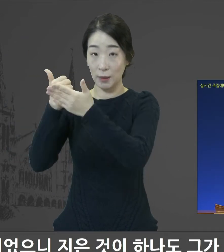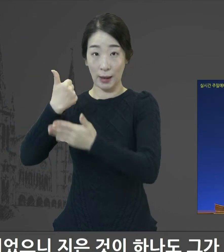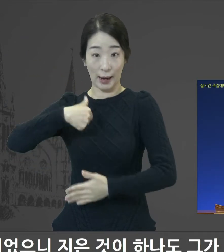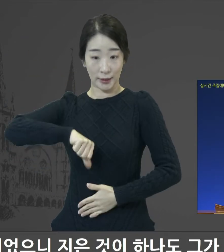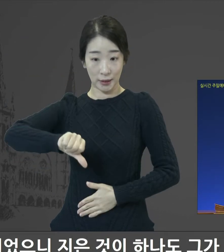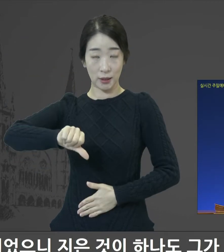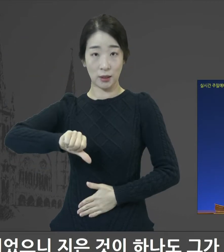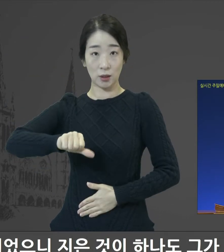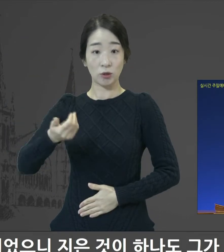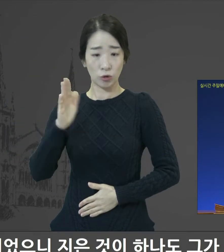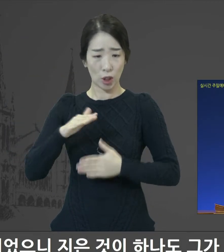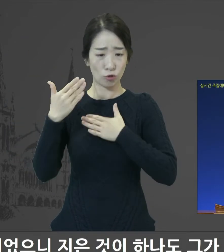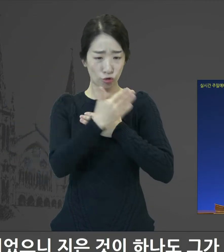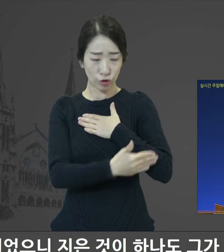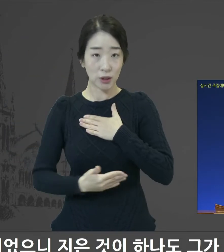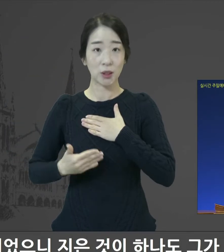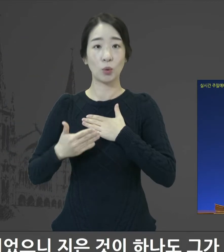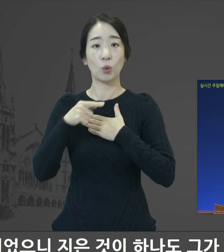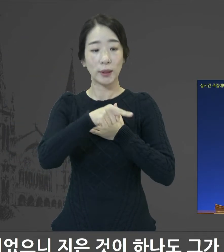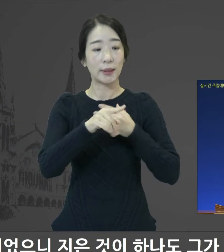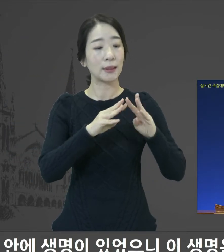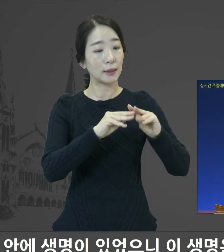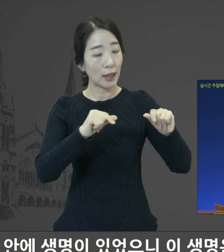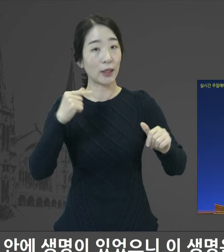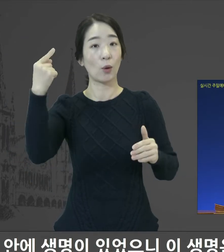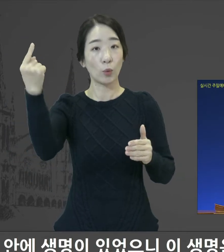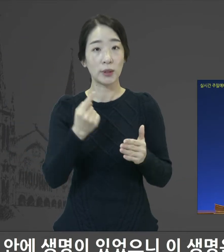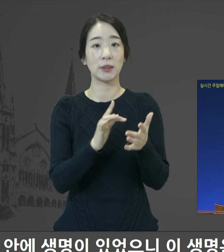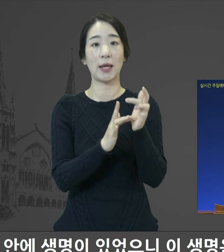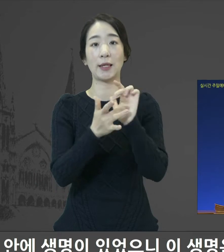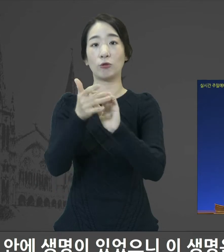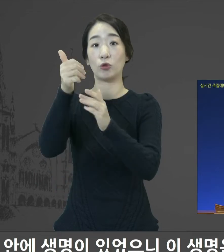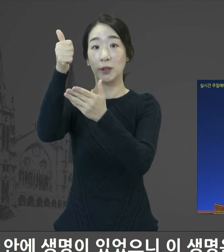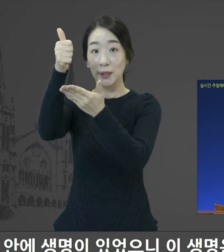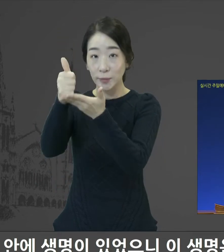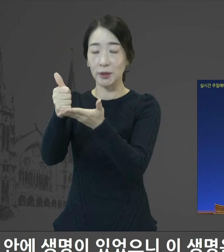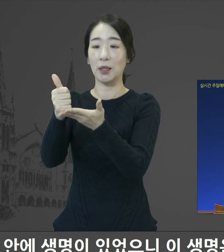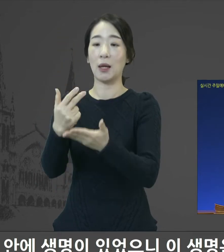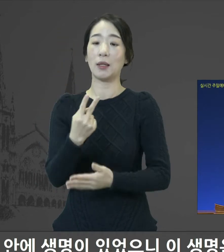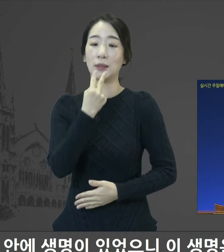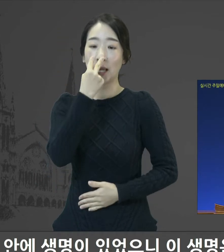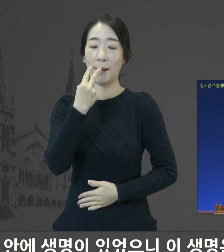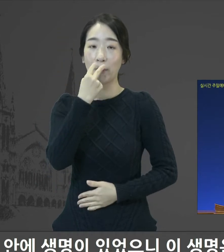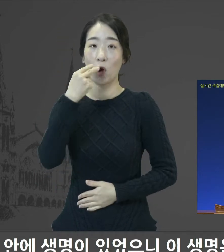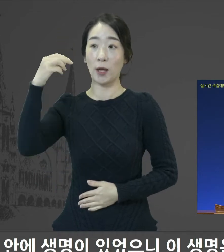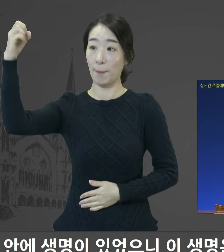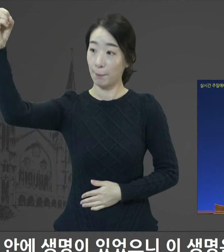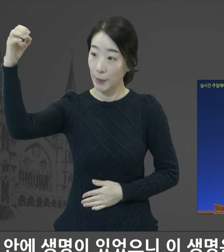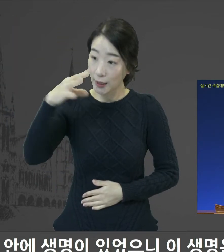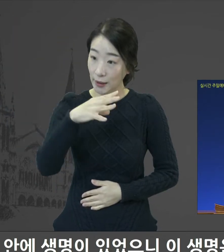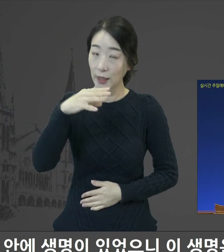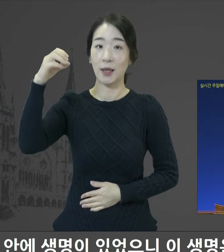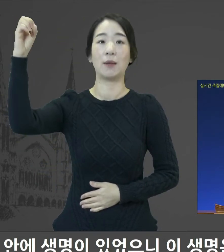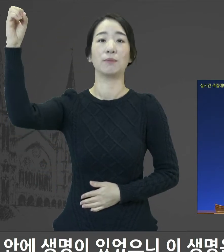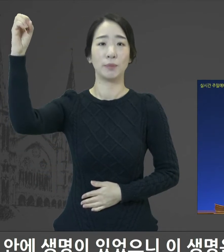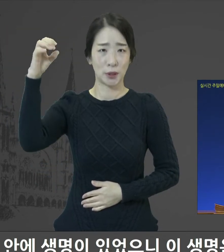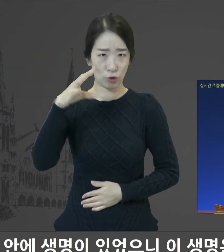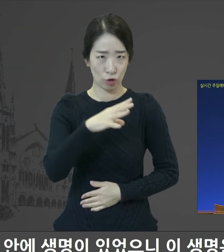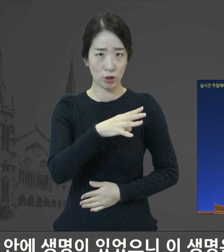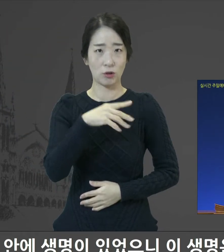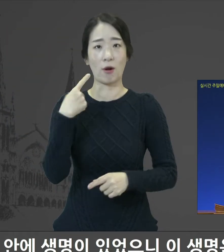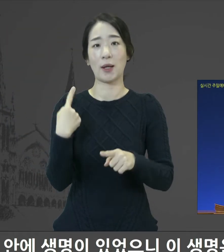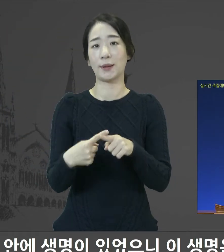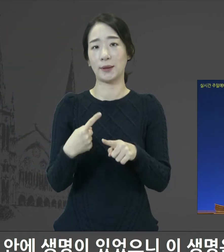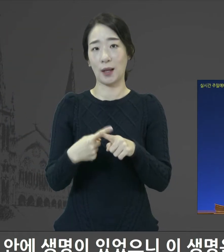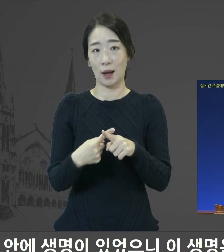자신이 육신을 입고 이 땅에 오신 것이 생명의 빛이 비추어진 것이다, 이렇게 설명하고 있습니다.